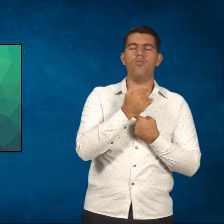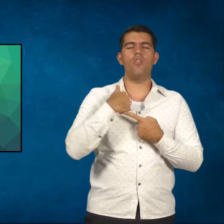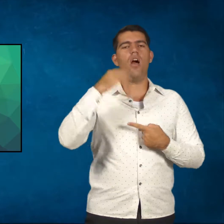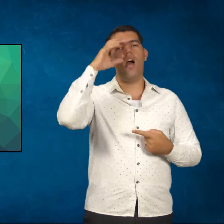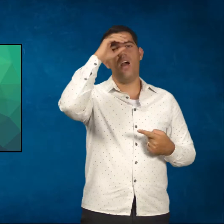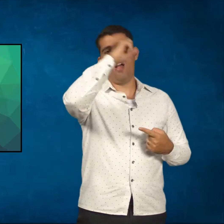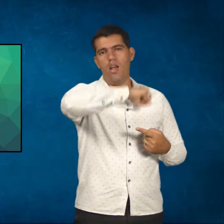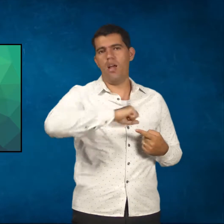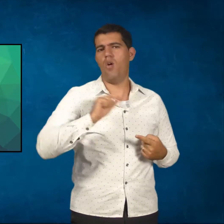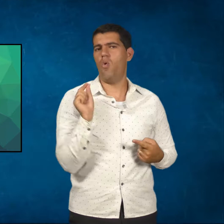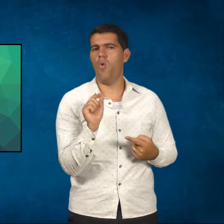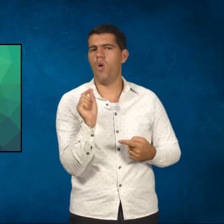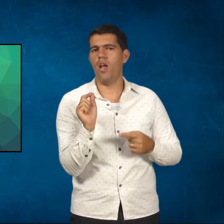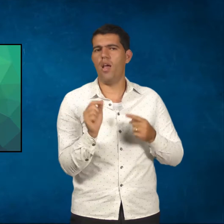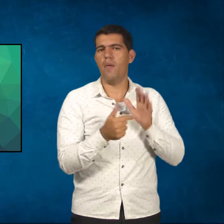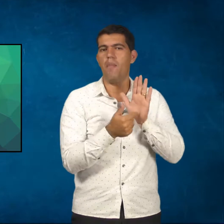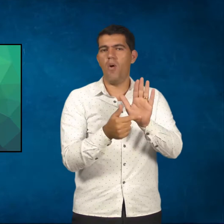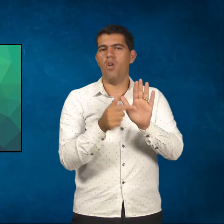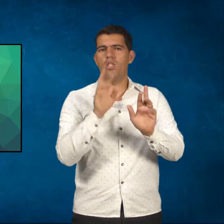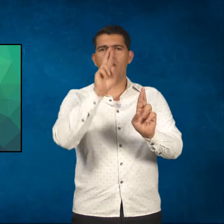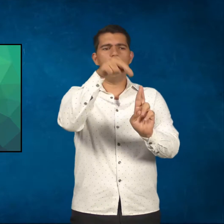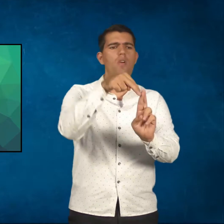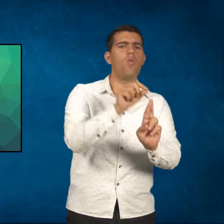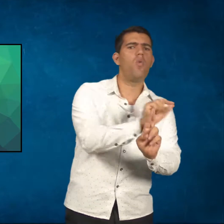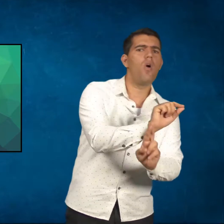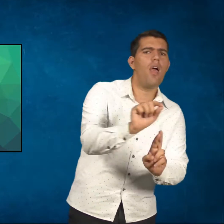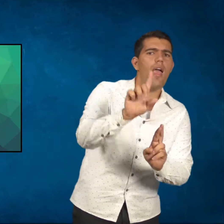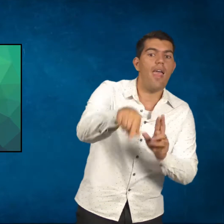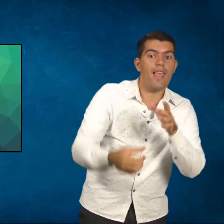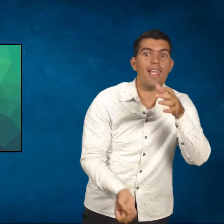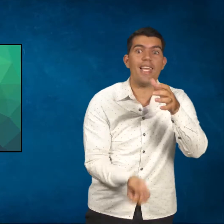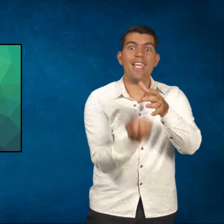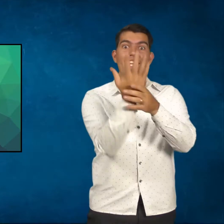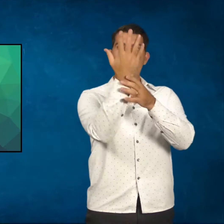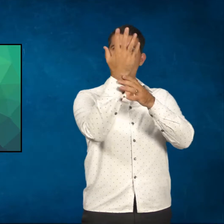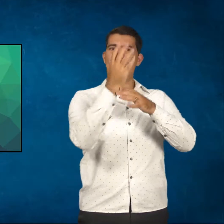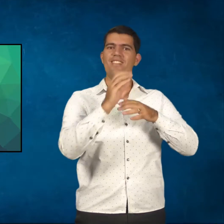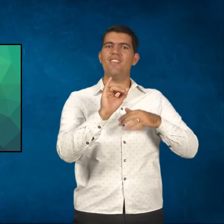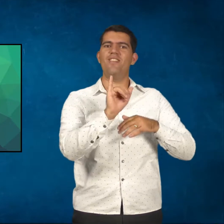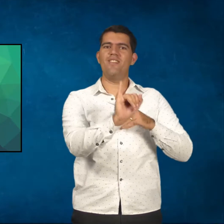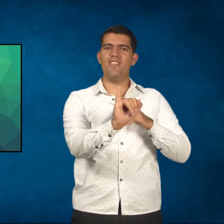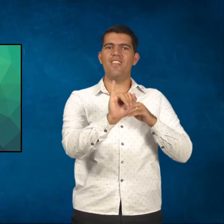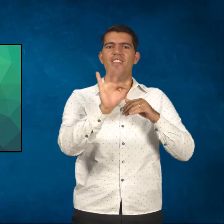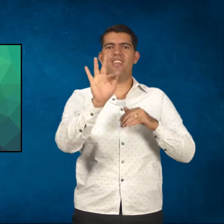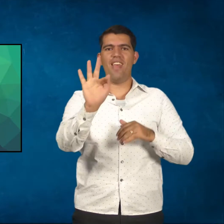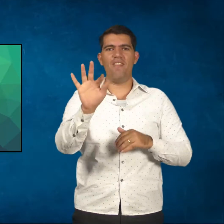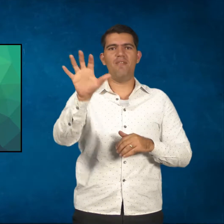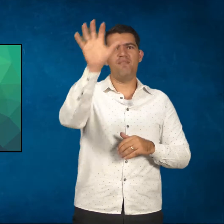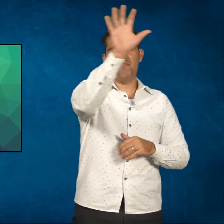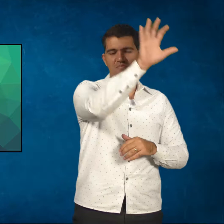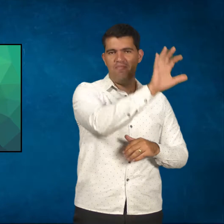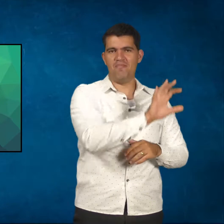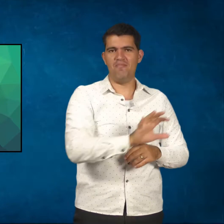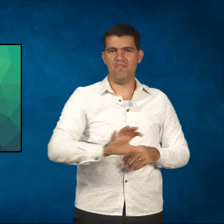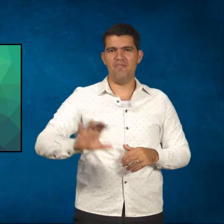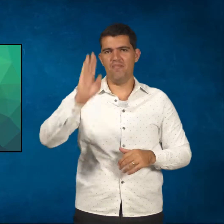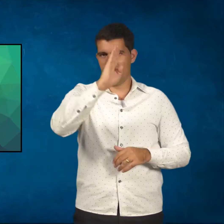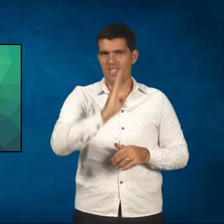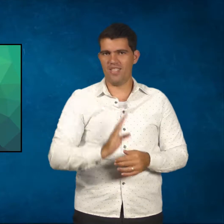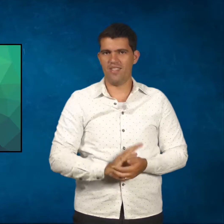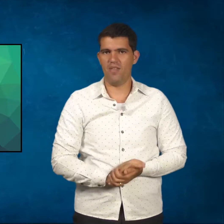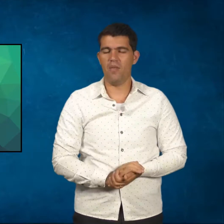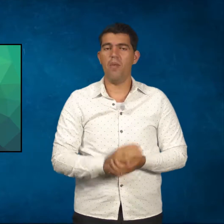compreender o que representa hoje a criação dos Institutos Federais de Educação, Ciência e